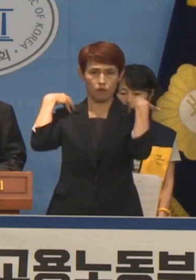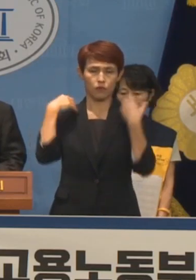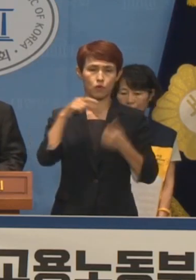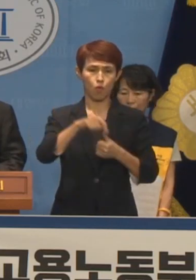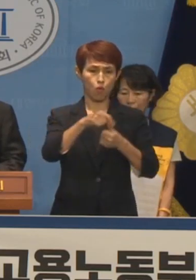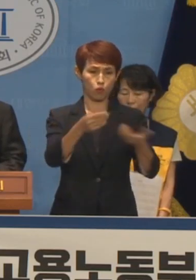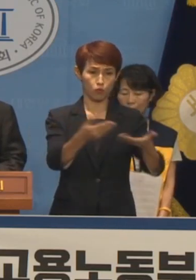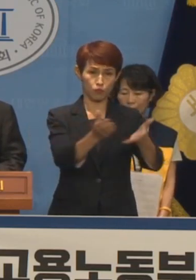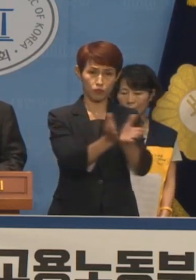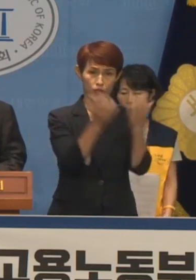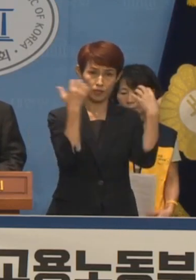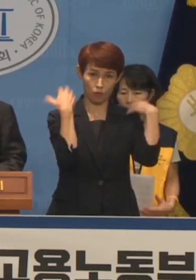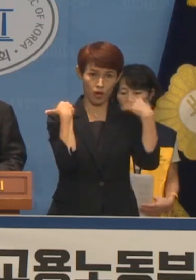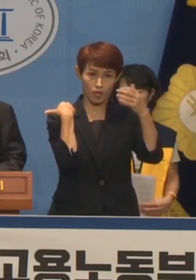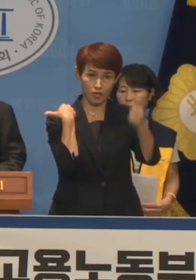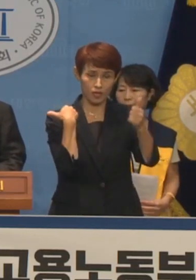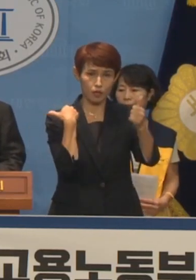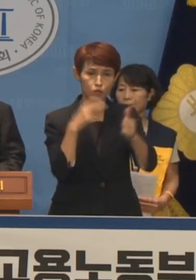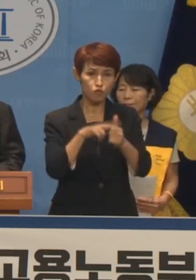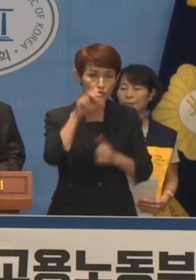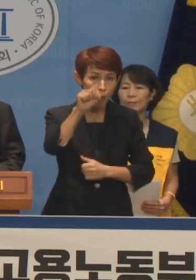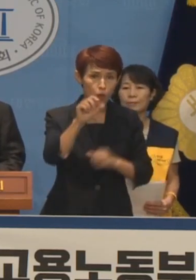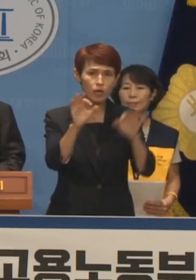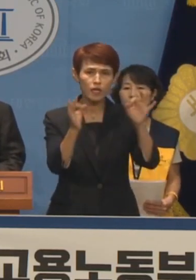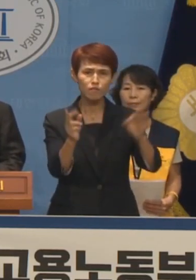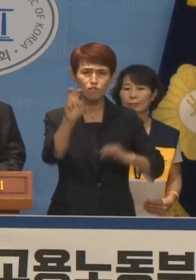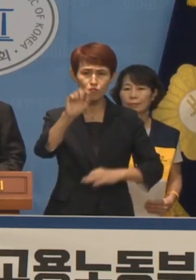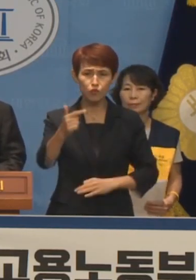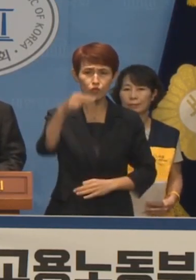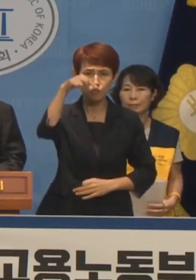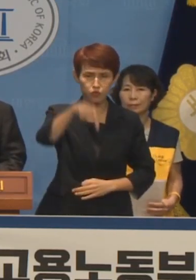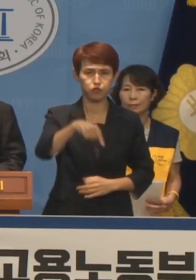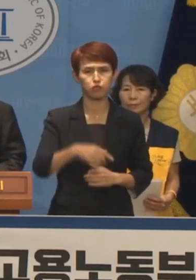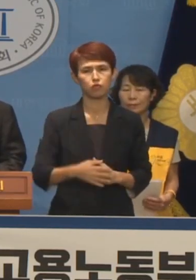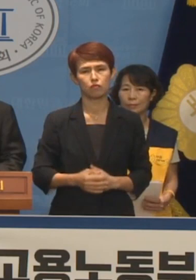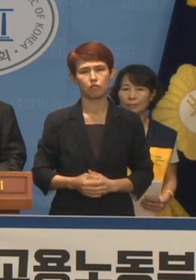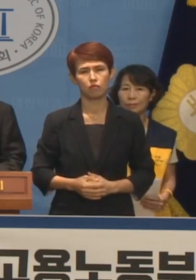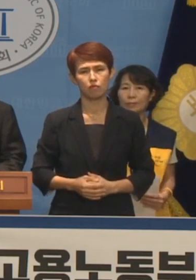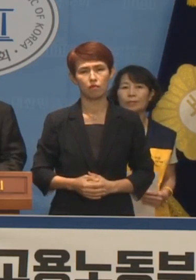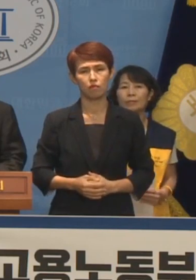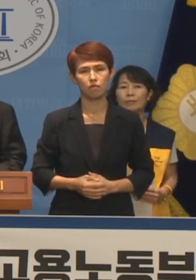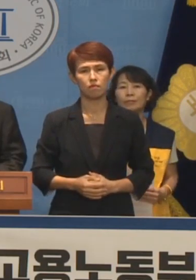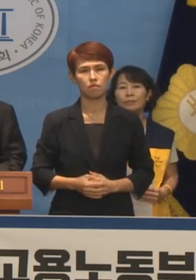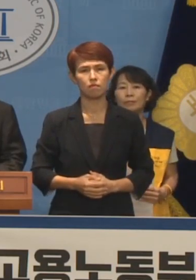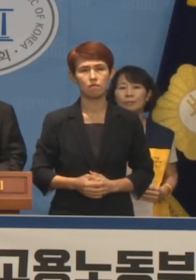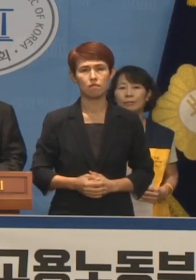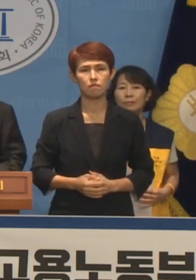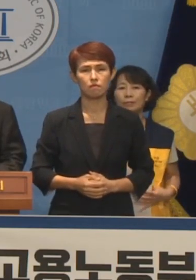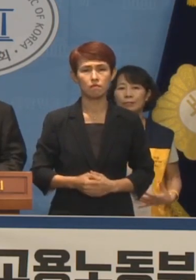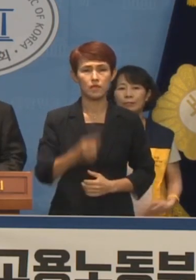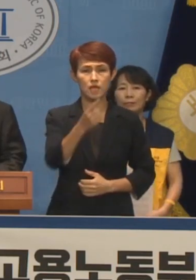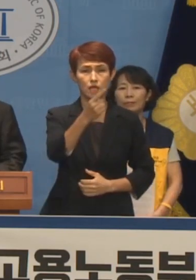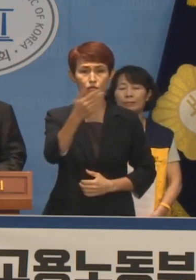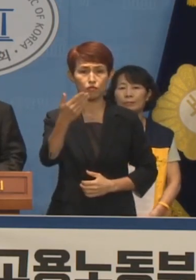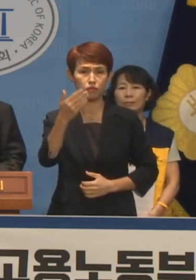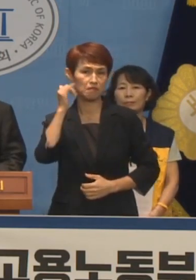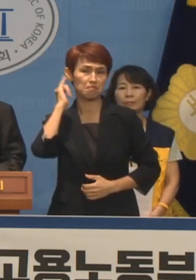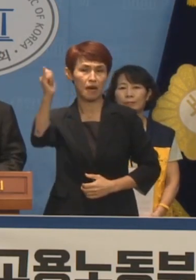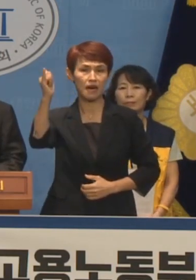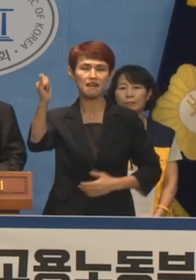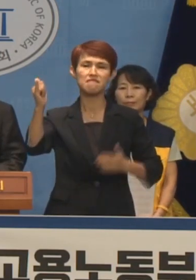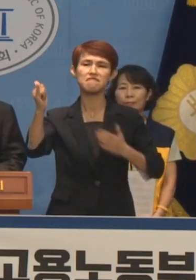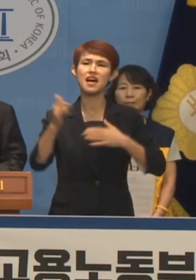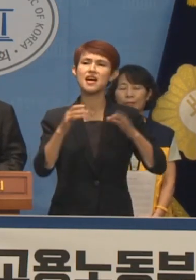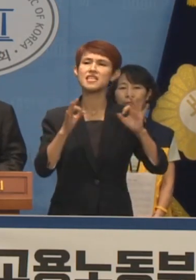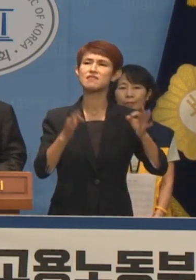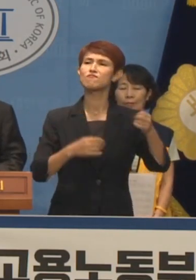장관 후보가 김문수랍니다. 생사의 총각을 다투는 119에 난데없이 전화를 걸어 나